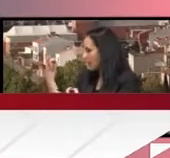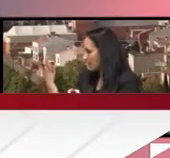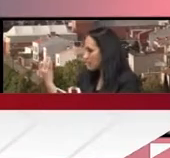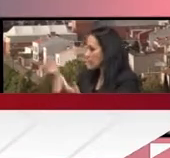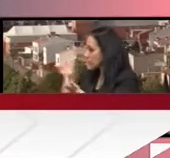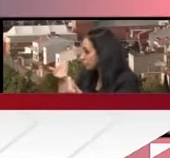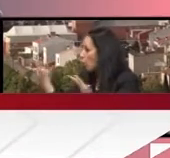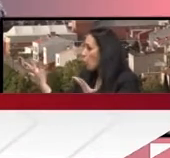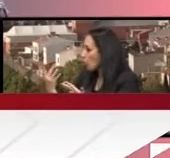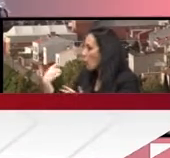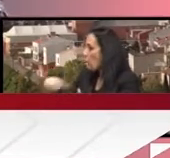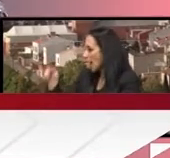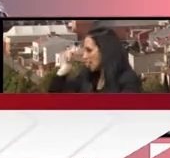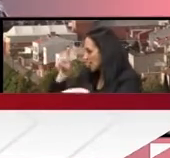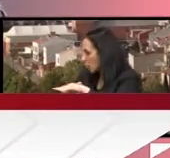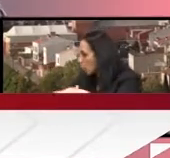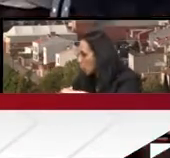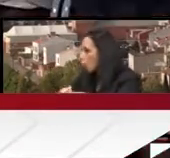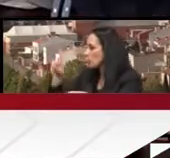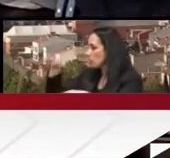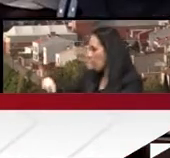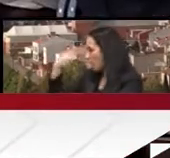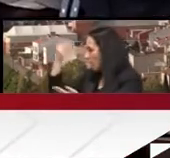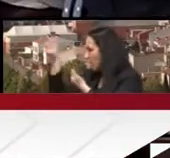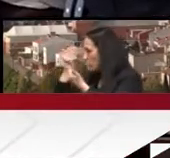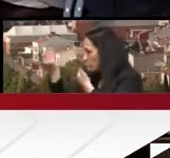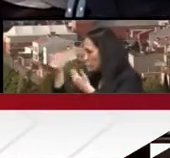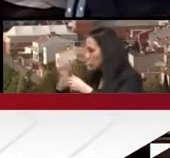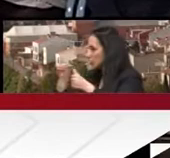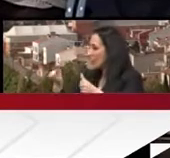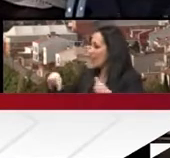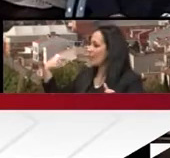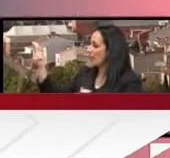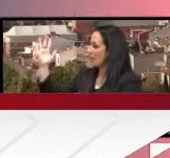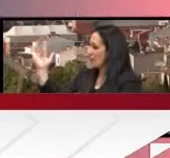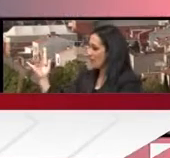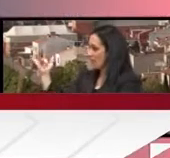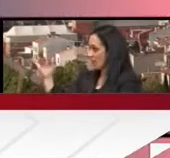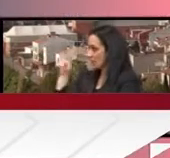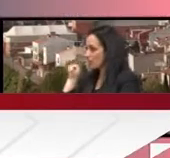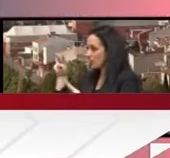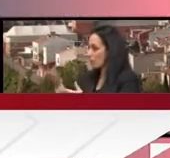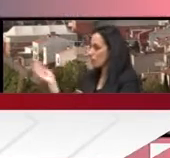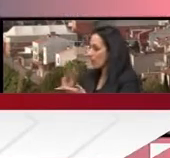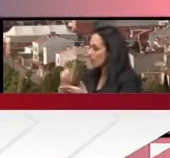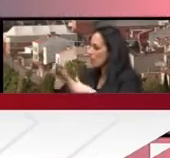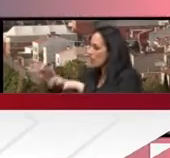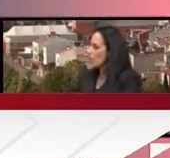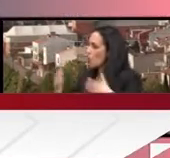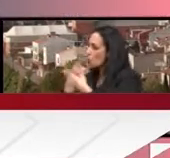tindrem psicòlegs, tindrem neuròlegs, només cal que us apunteu i el divendres vingueu aquí. Cal que també vingueu com a públic al